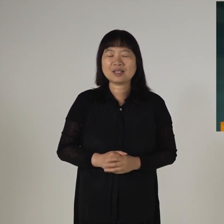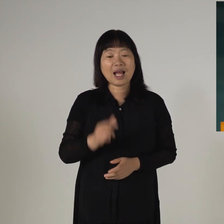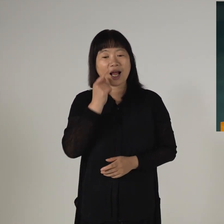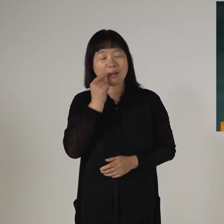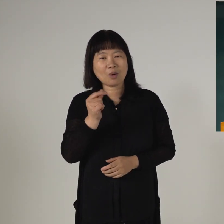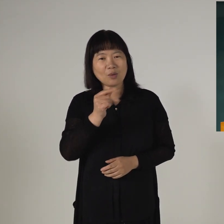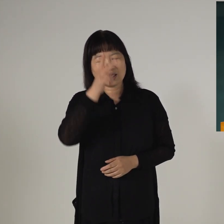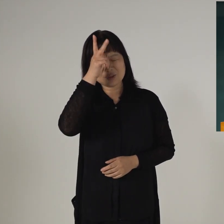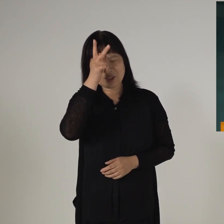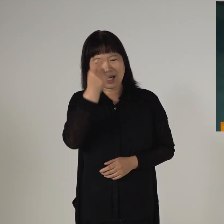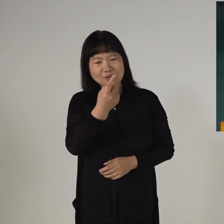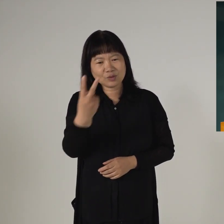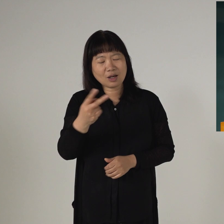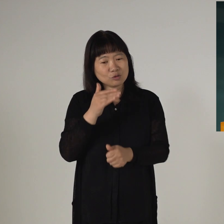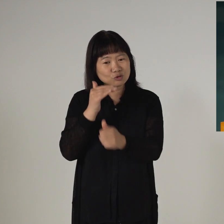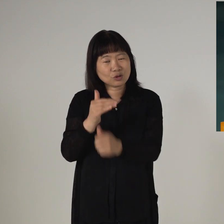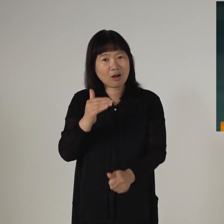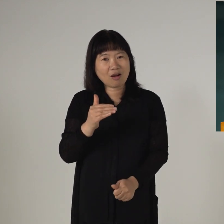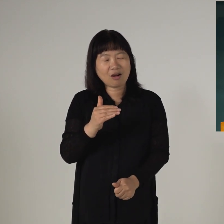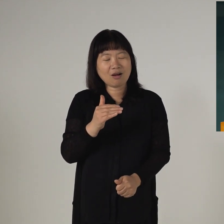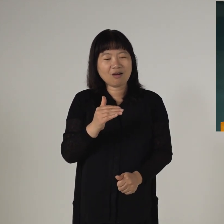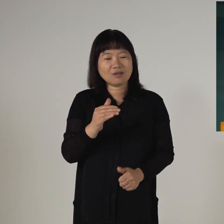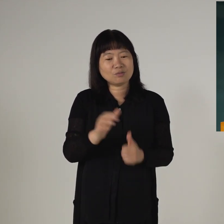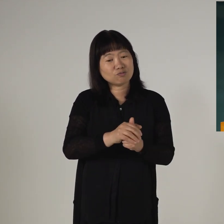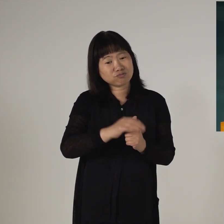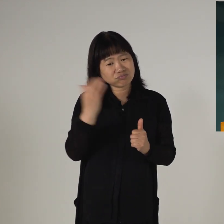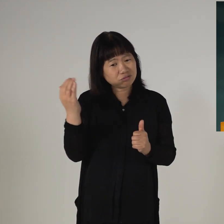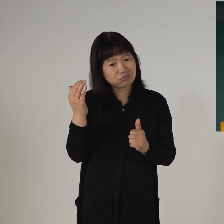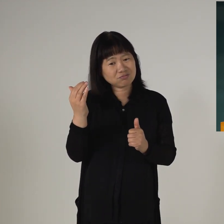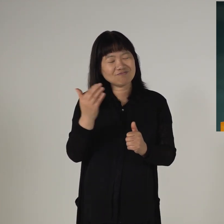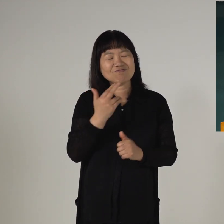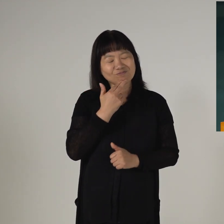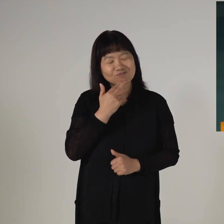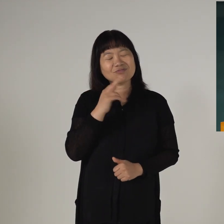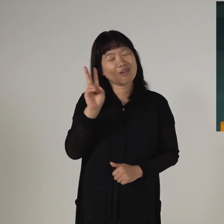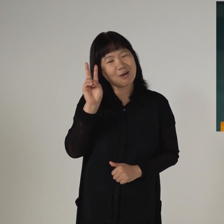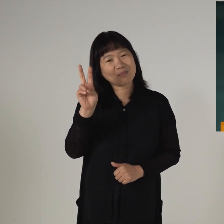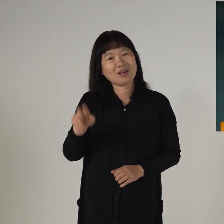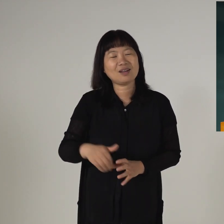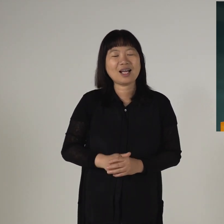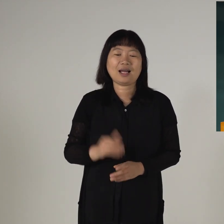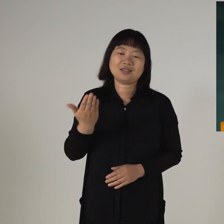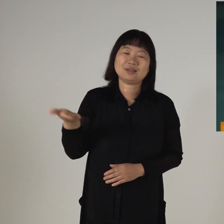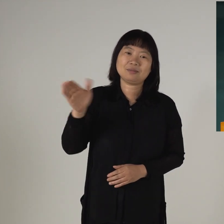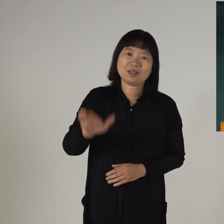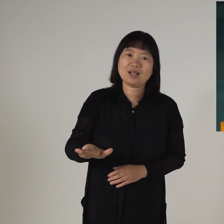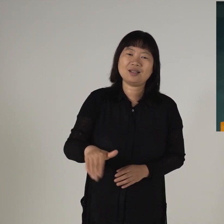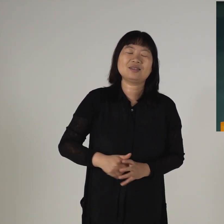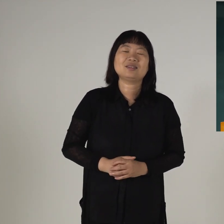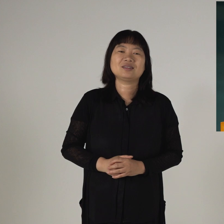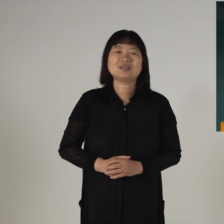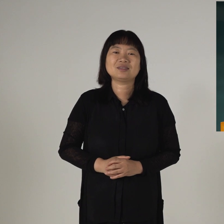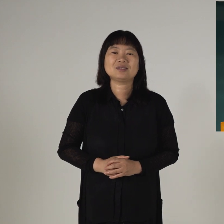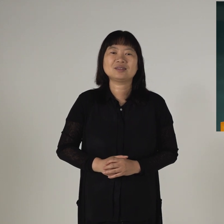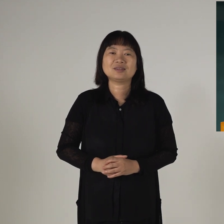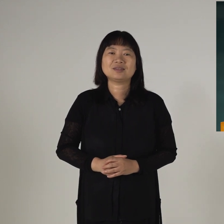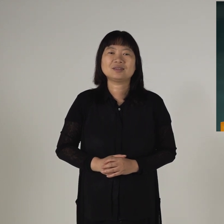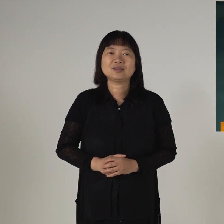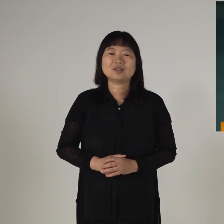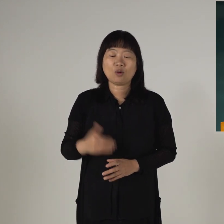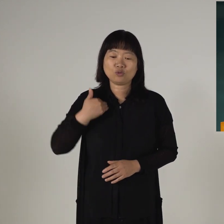일본 순사 한두 명 죽인다고 독립이 오는 건 아니지. 그러나